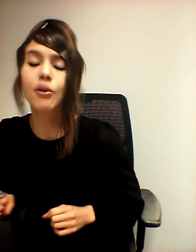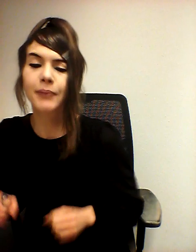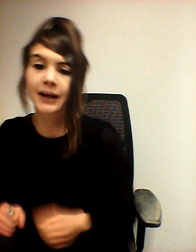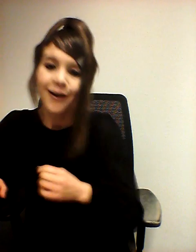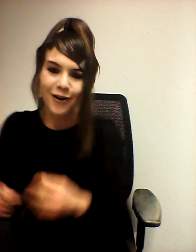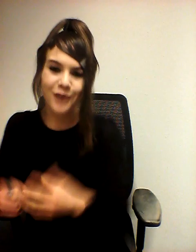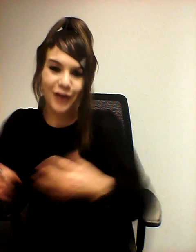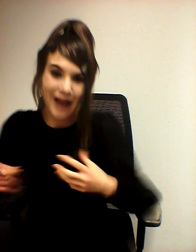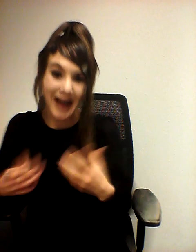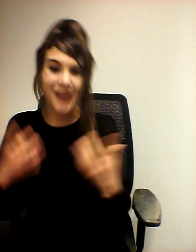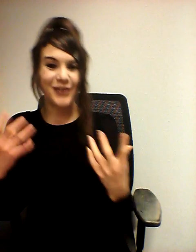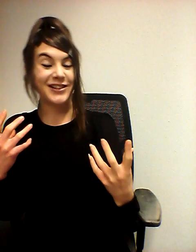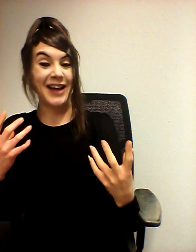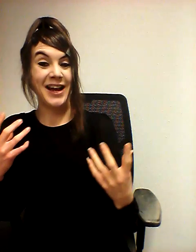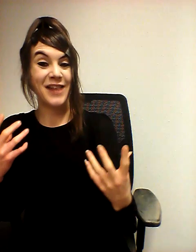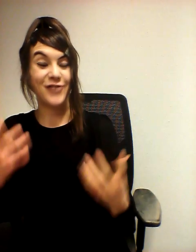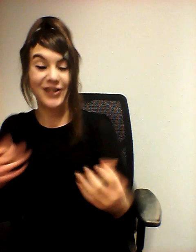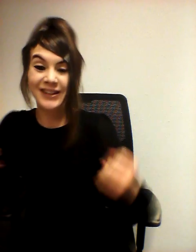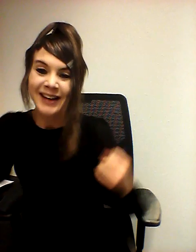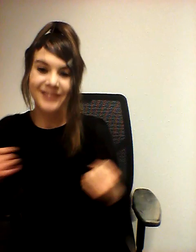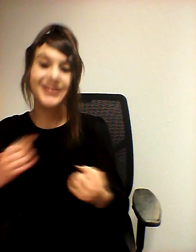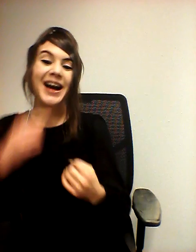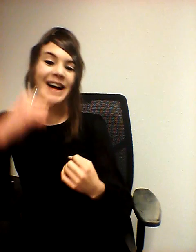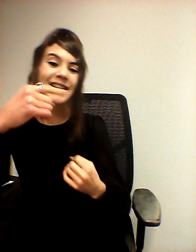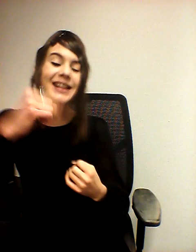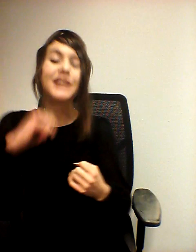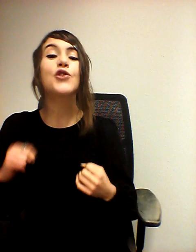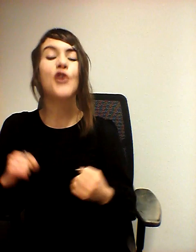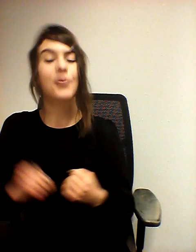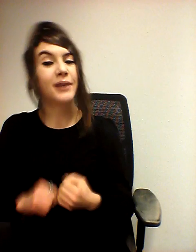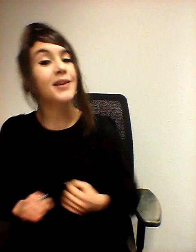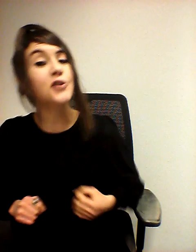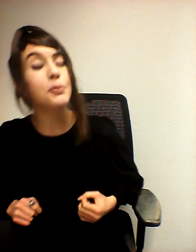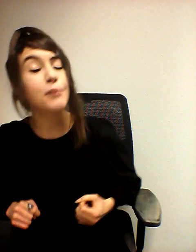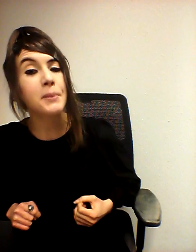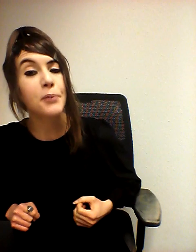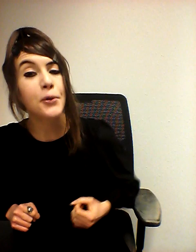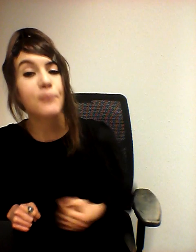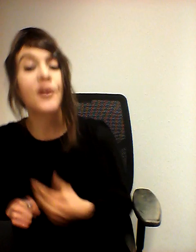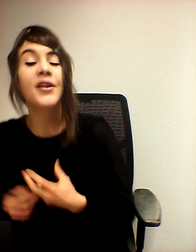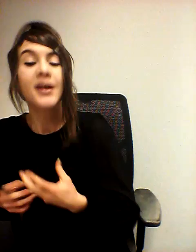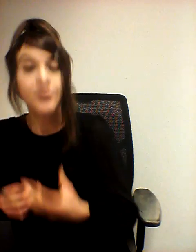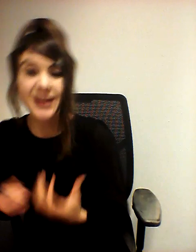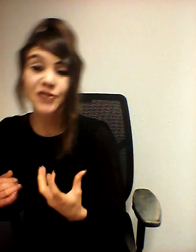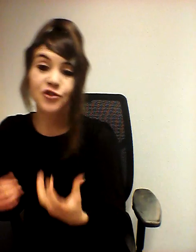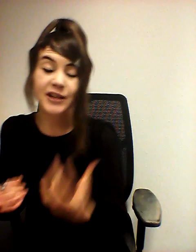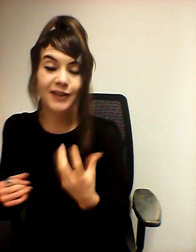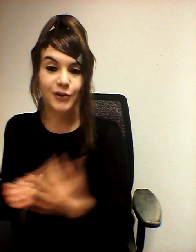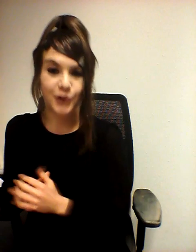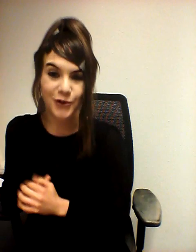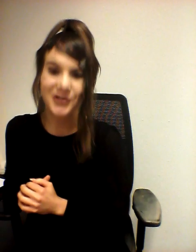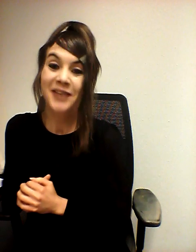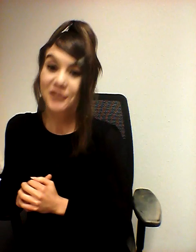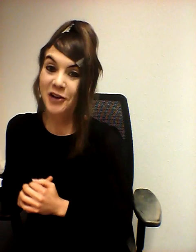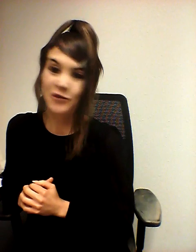vorming ook wel uitgescheiden worden naar die lysosomen. En dat gebeurt met behulp van vesicles. Transport-